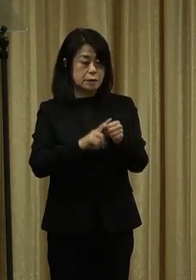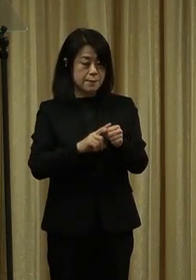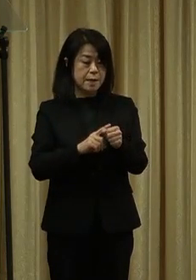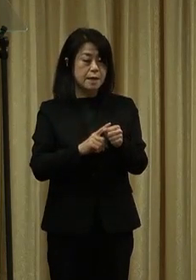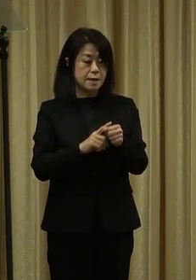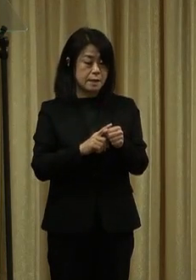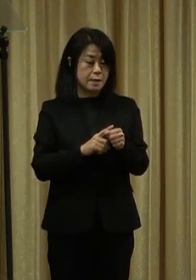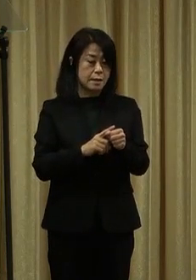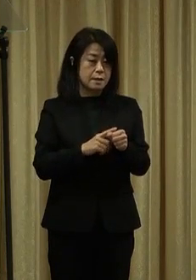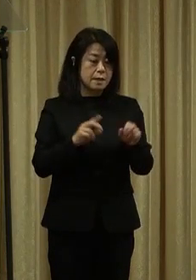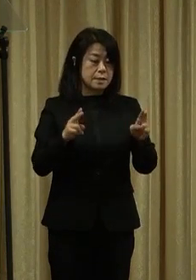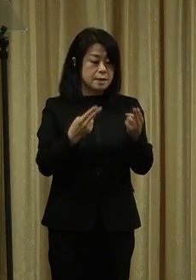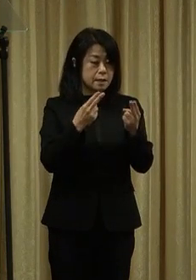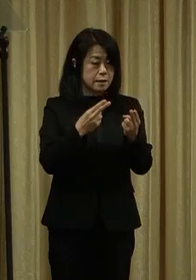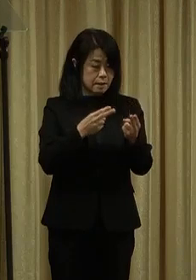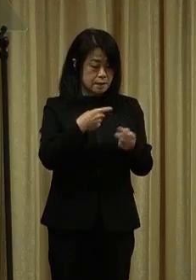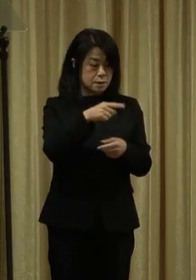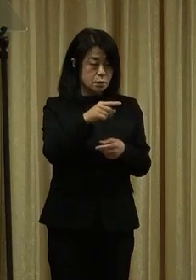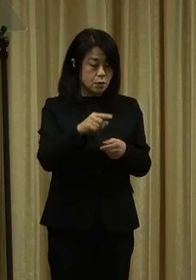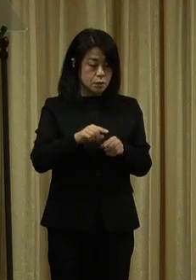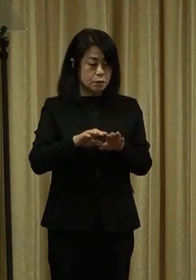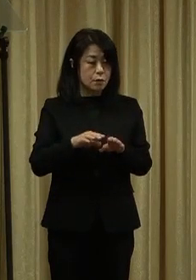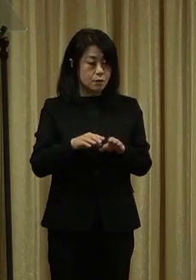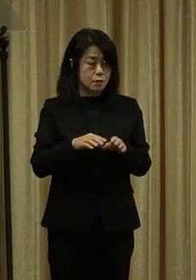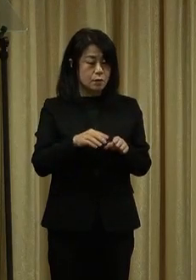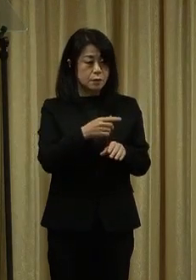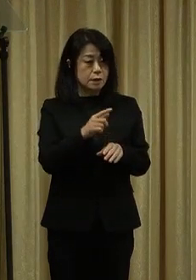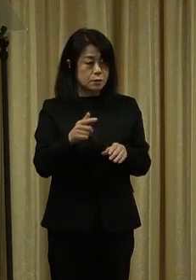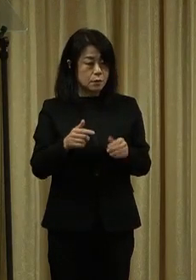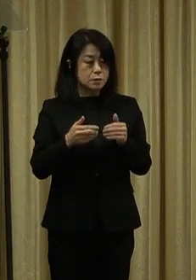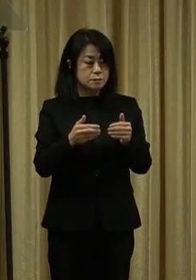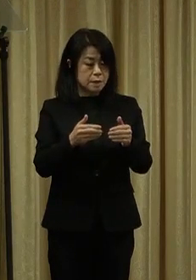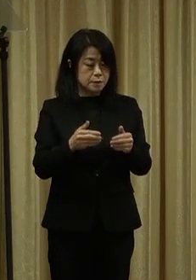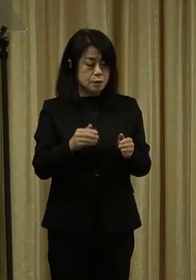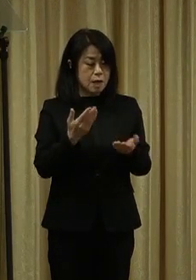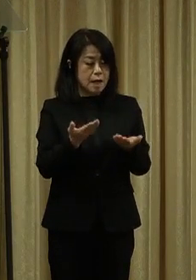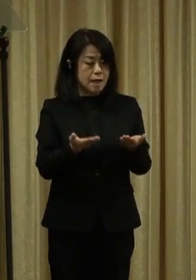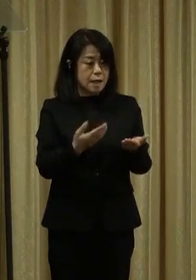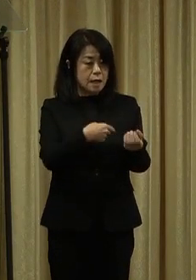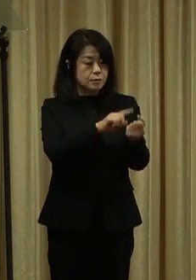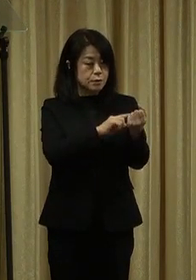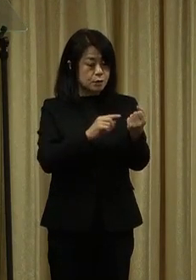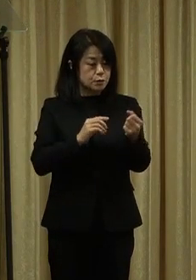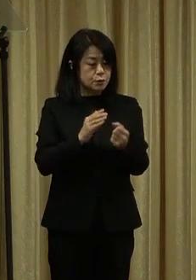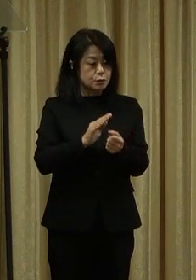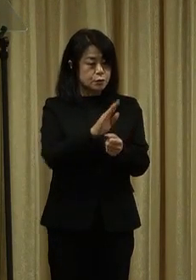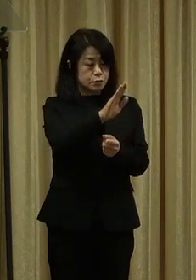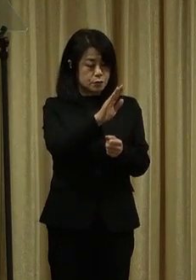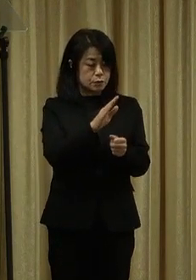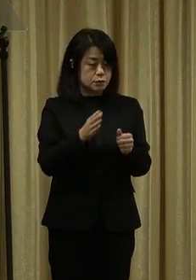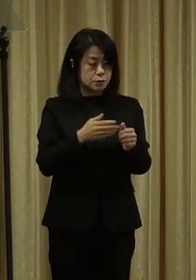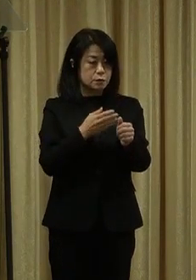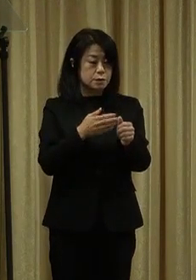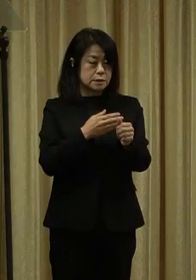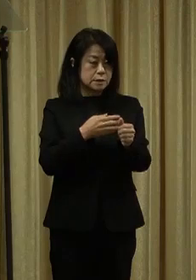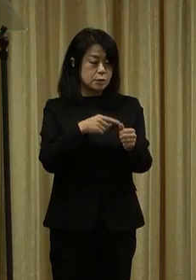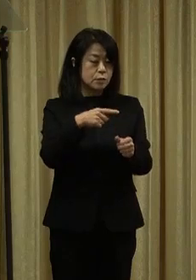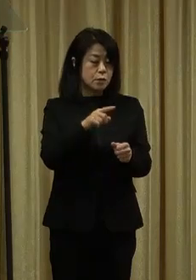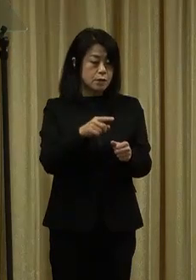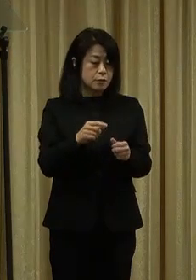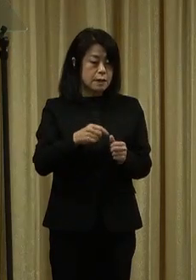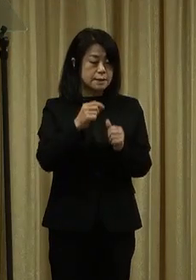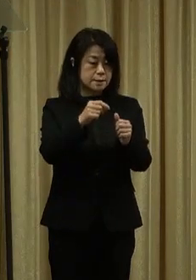と少人数指導を行う学力向上推進教員を配置し、スクールカウンセラーの配置を拡充する